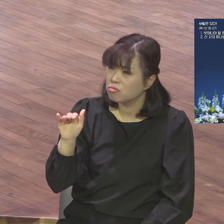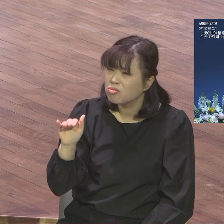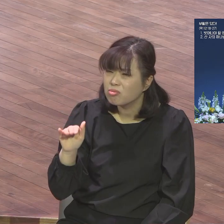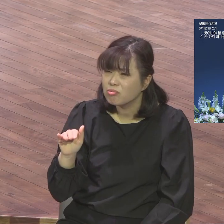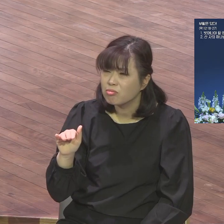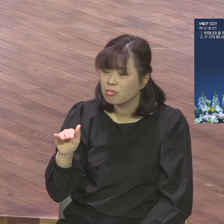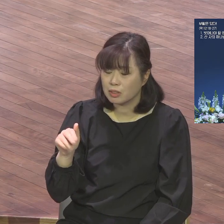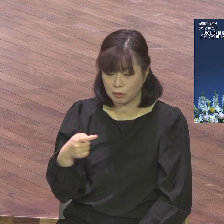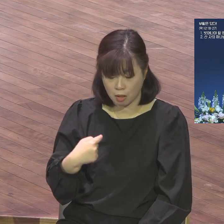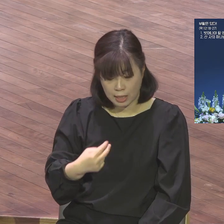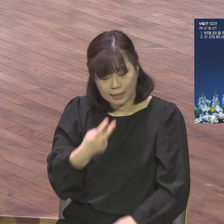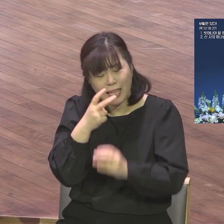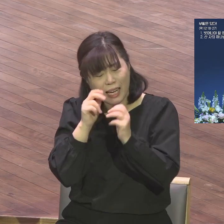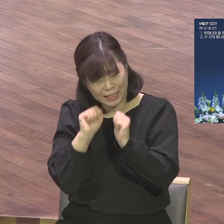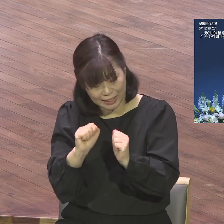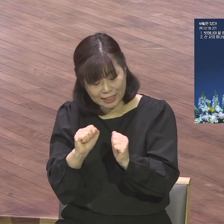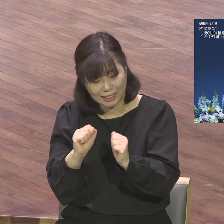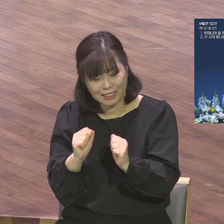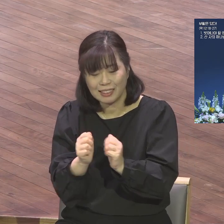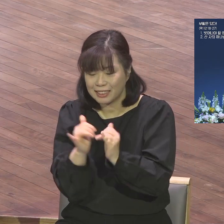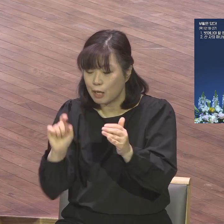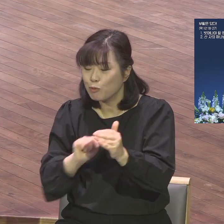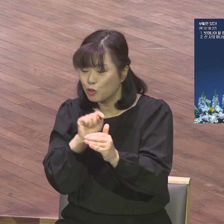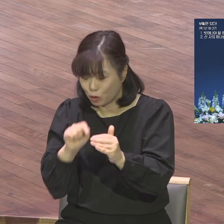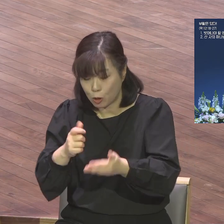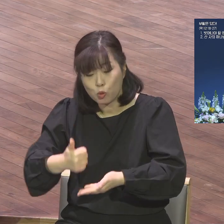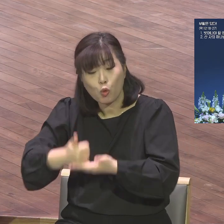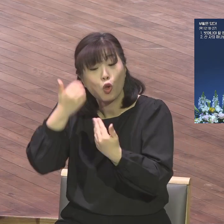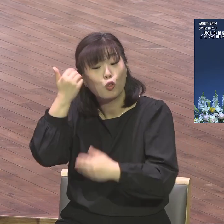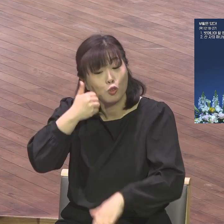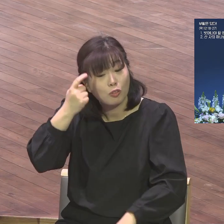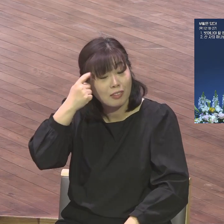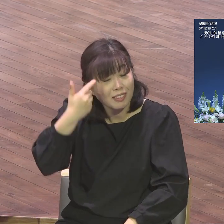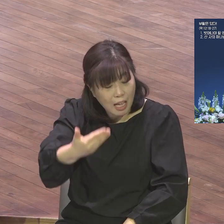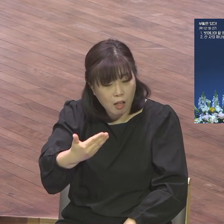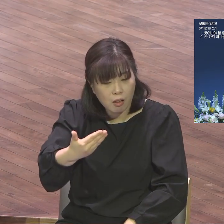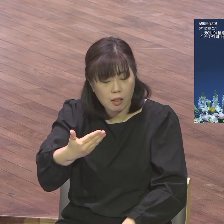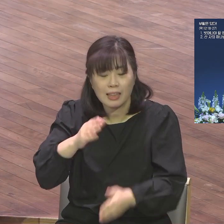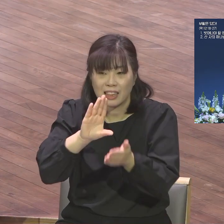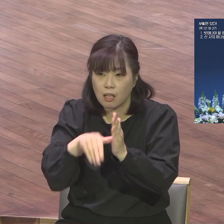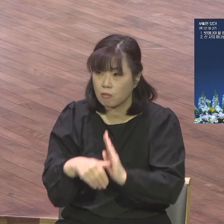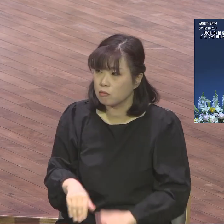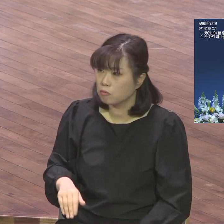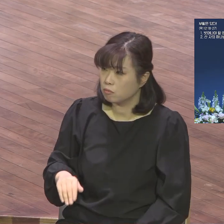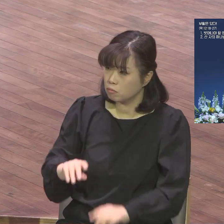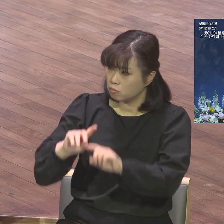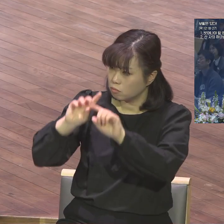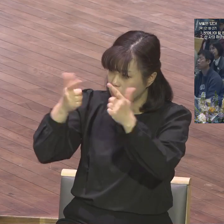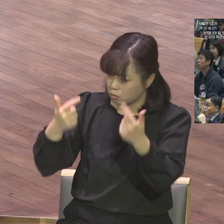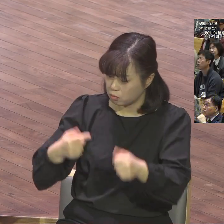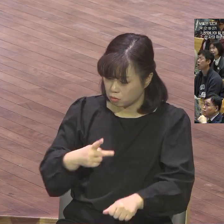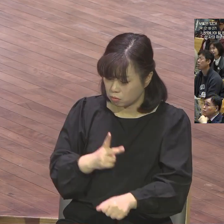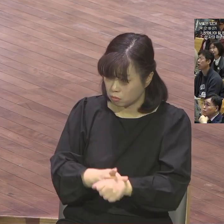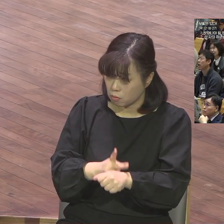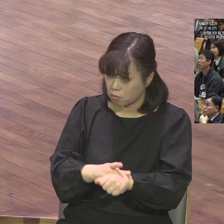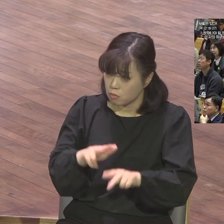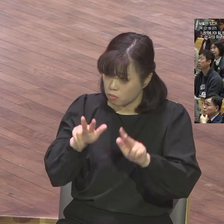그렇게 반문했어요. 그 이 아이가 선생님 예수 그리스도는 살아 계십니다.